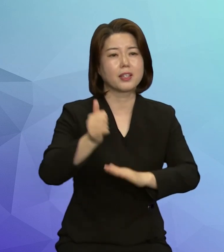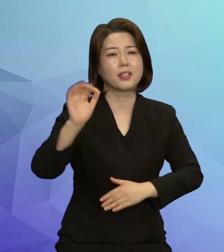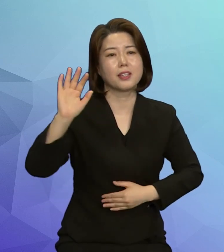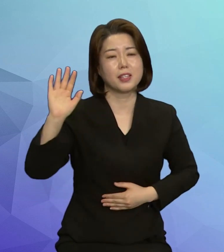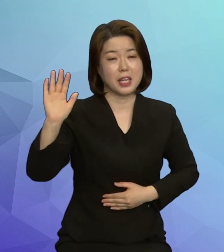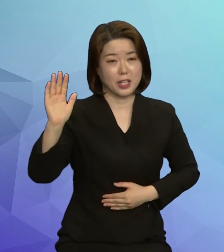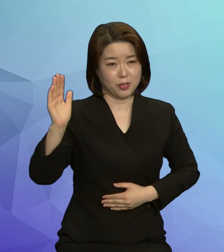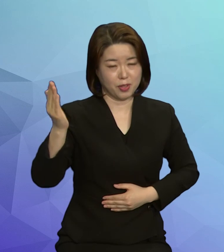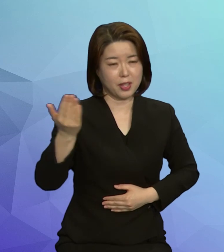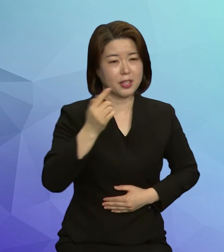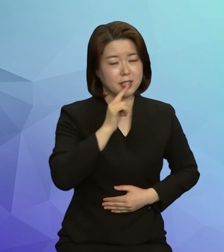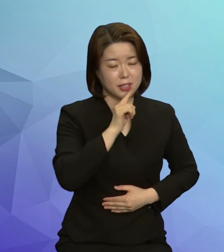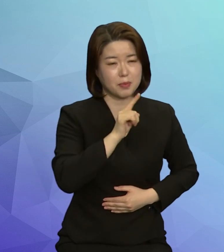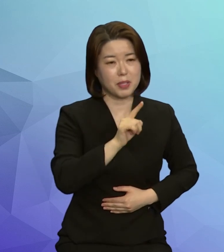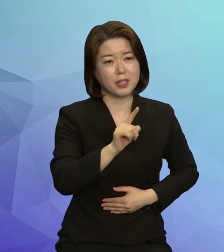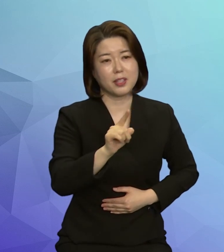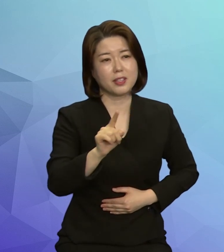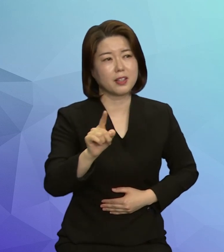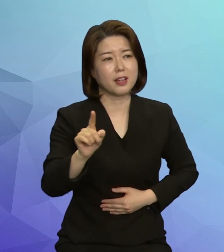주께서 참 소망이